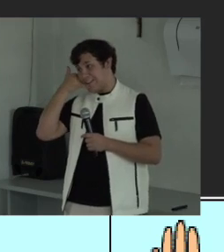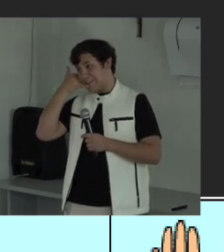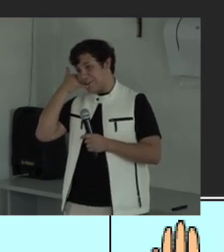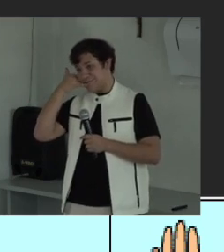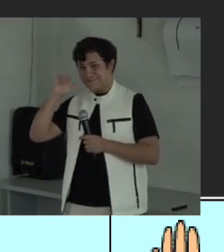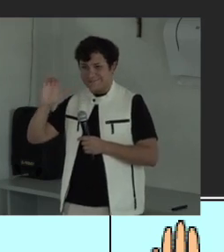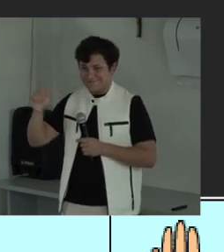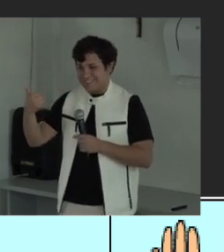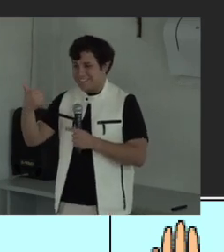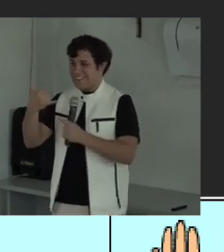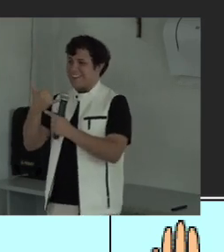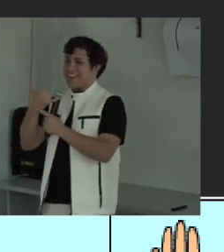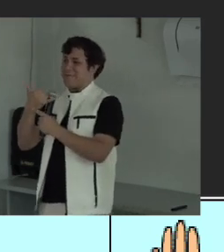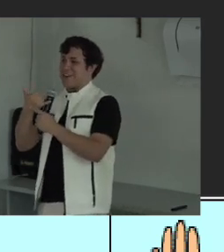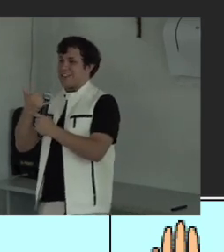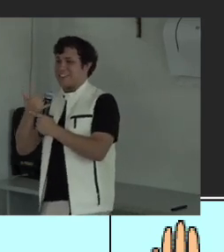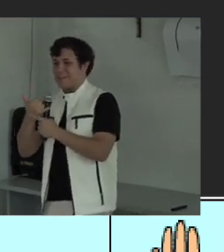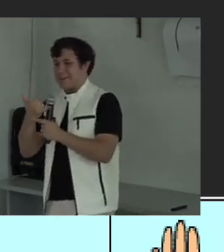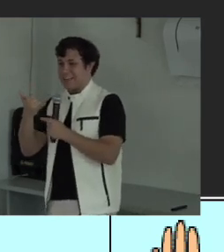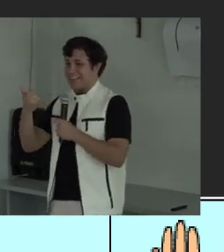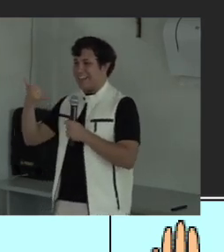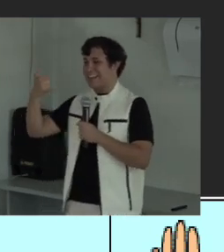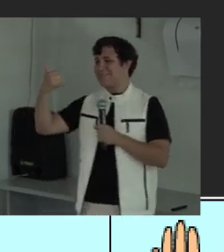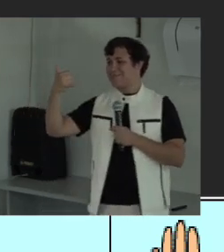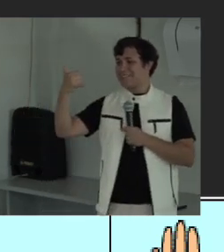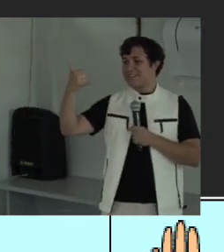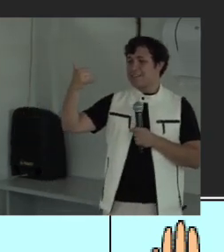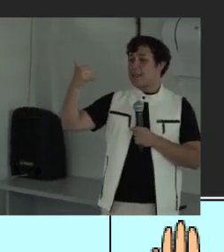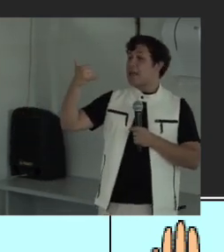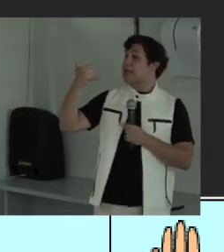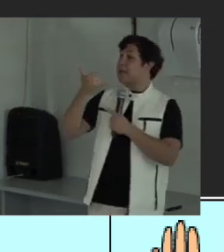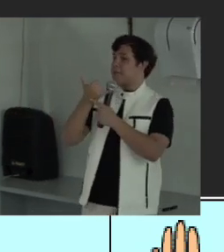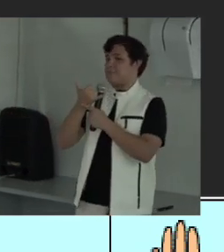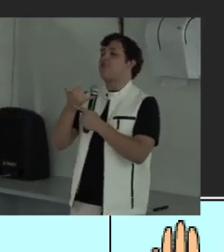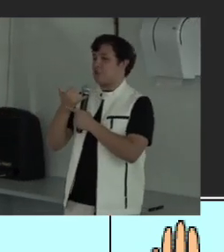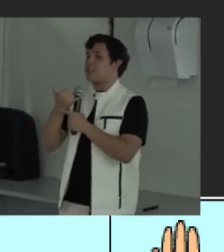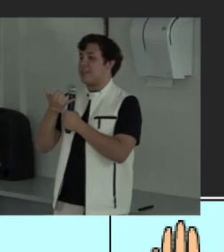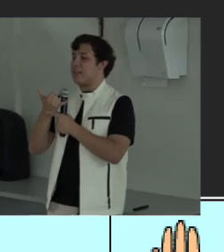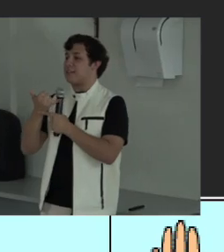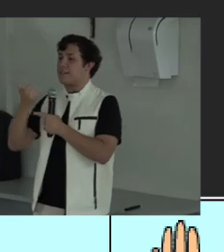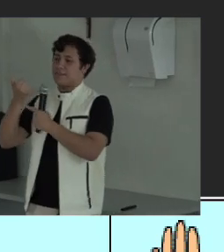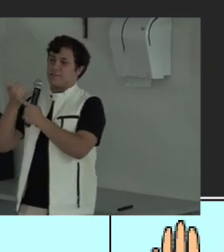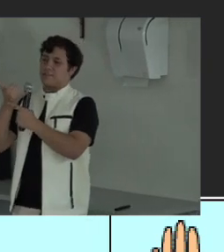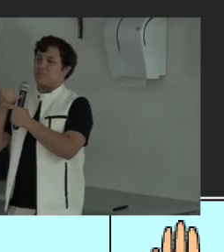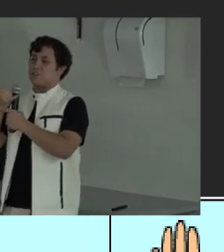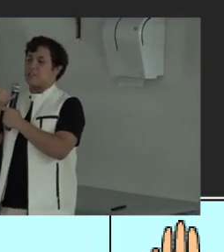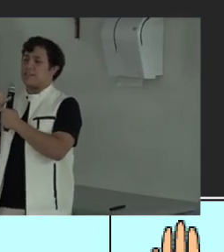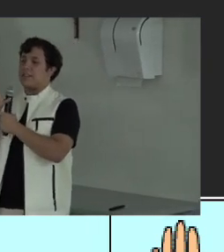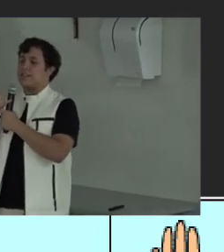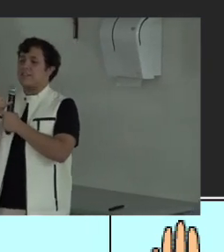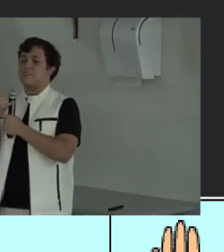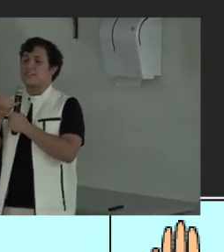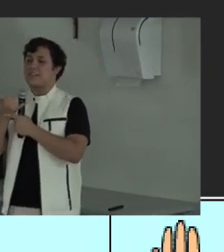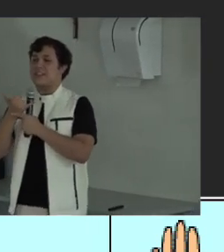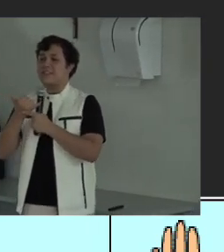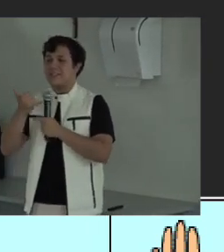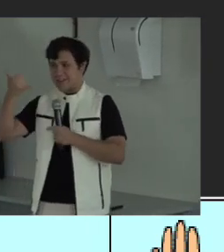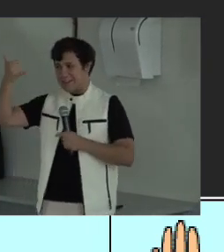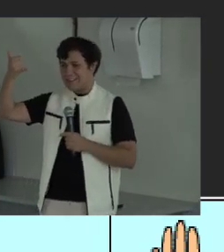teléfono. ¿Ok? Pero no se mueve la Y. Dorso hacia adelante. Dorso hacia adelante, dorso hacia adelante. Ok.